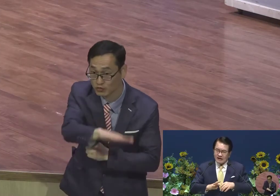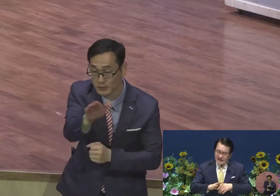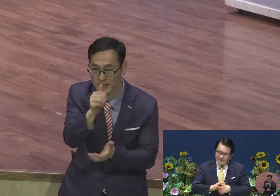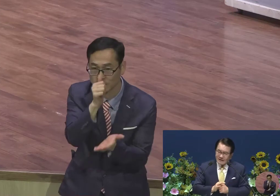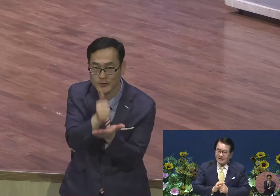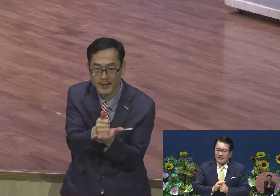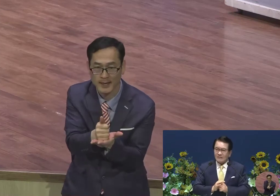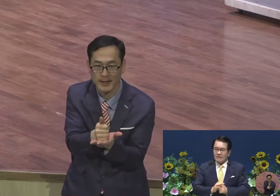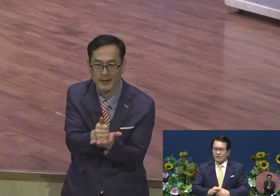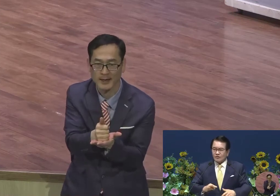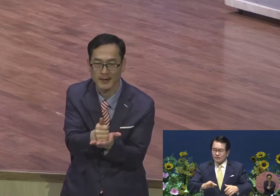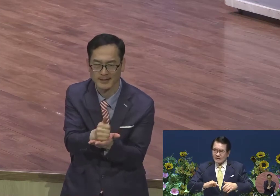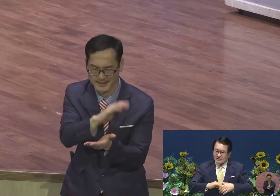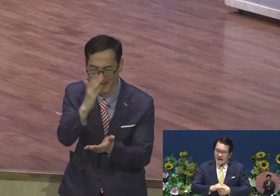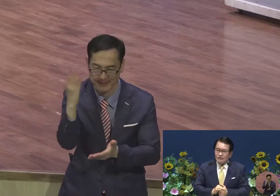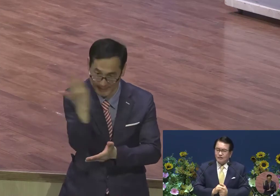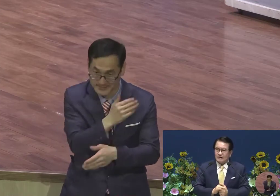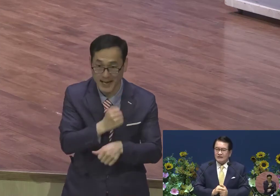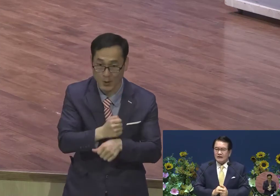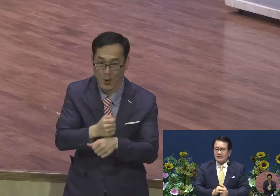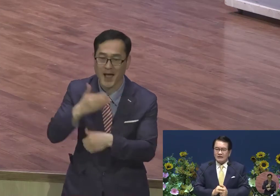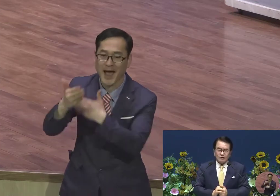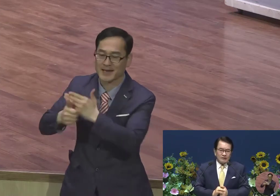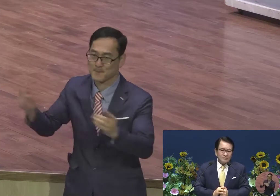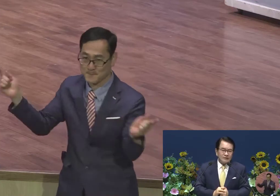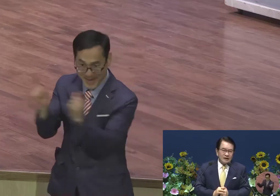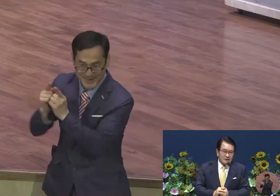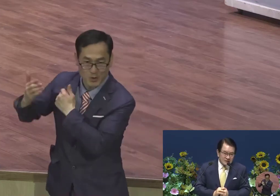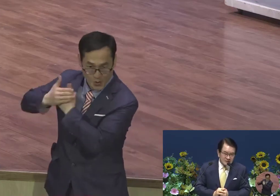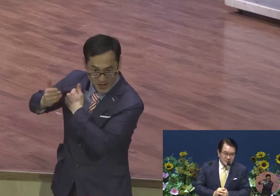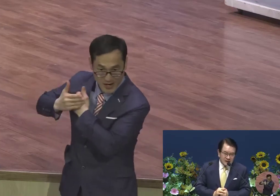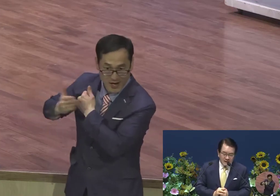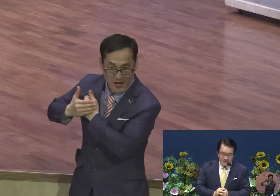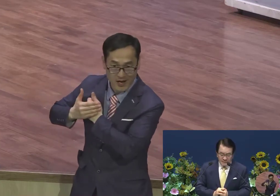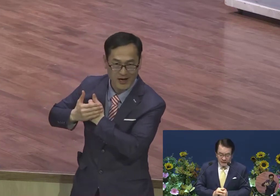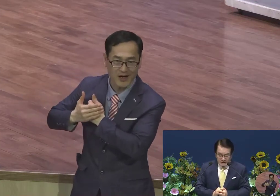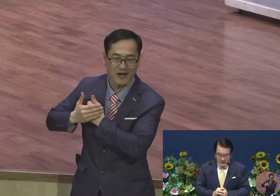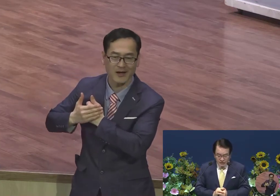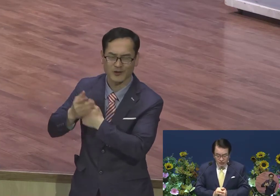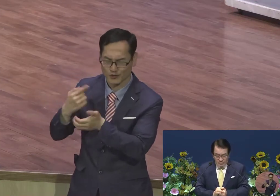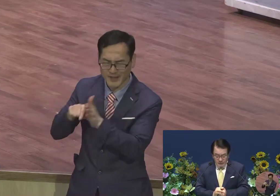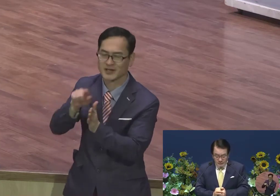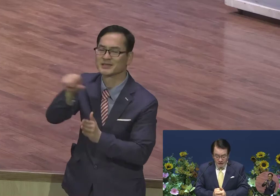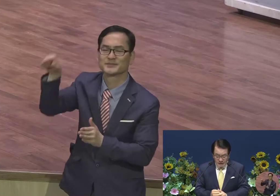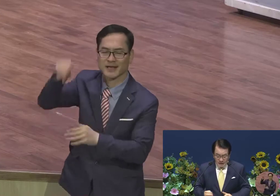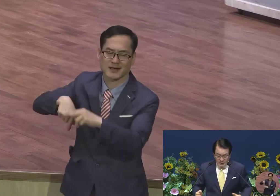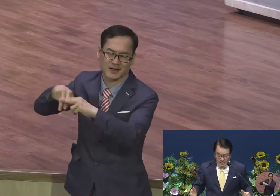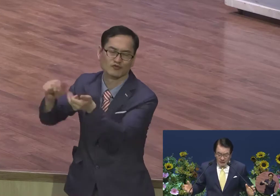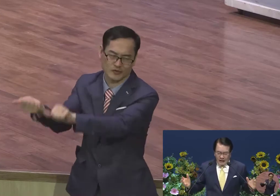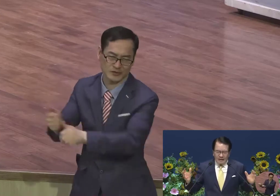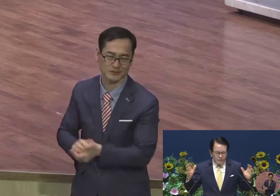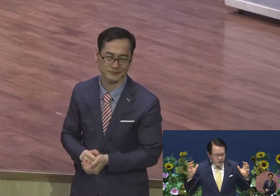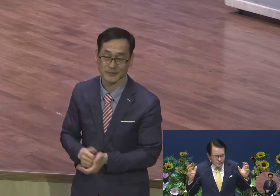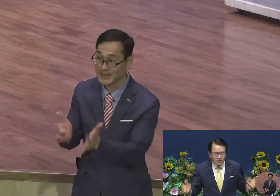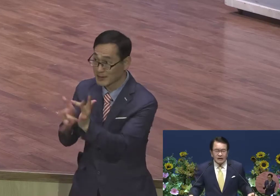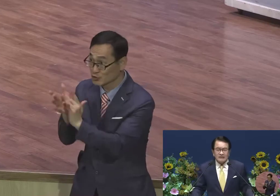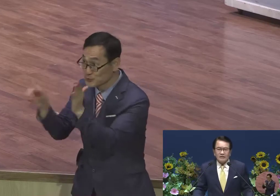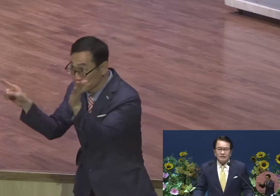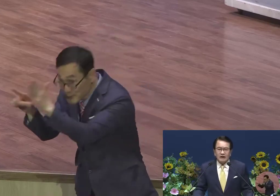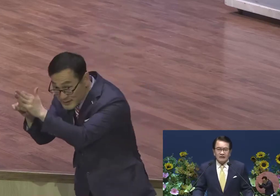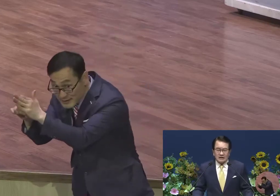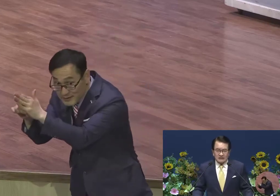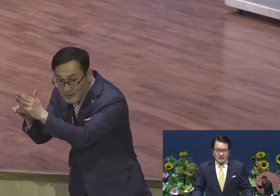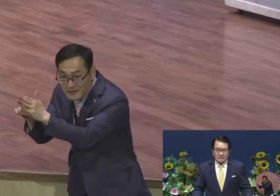치유하고 하나님 만나게 하고 모든 죄에 사해주기 위해서 예수님 십자가 지셨습니다 그래서 예수를 믿으면 아무리